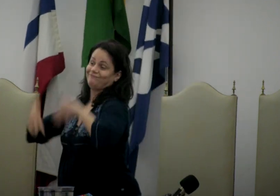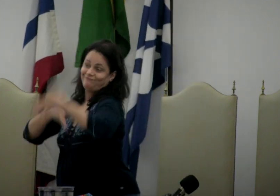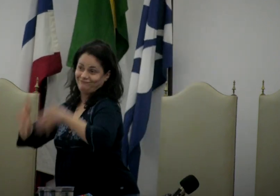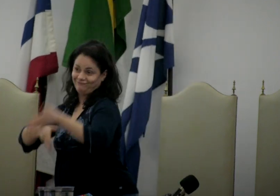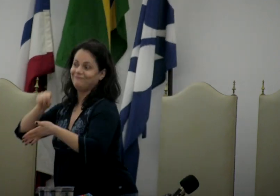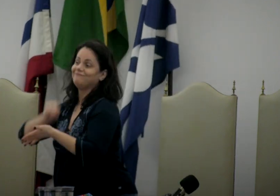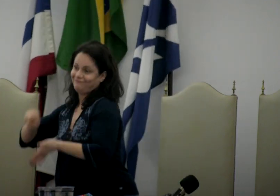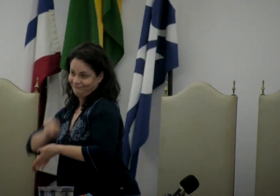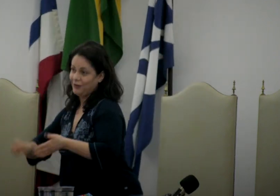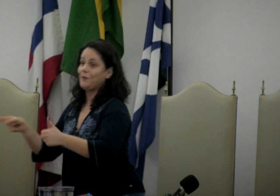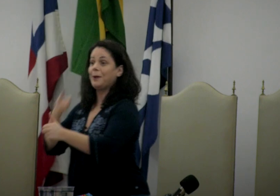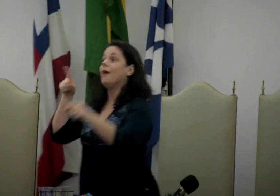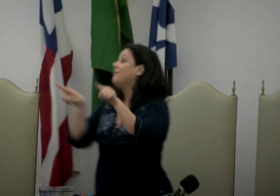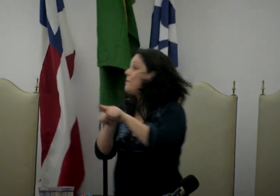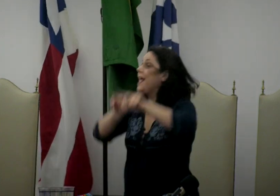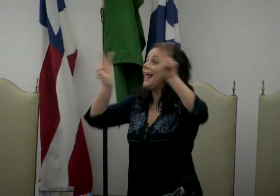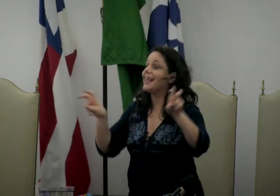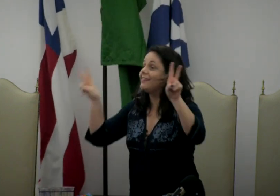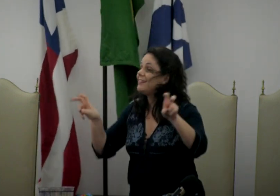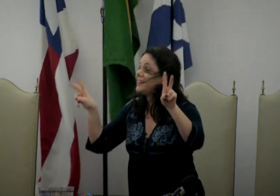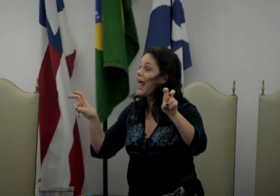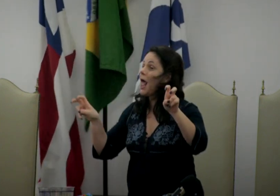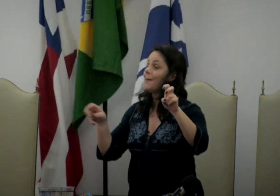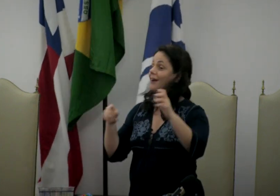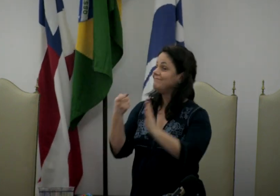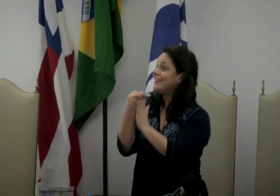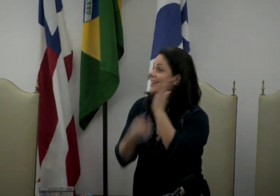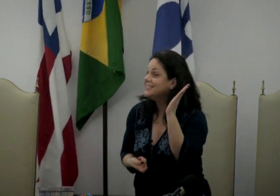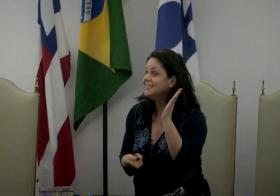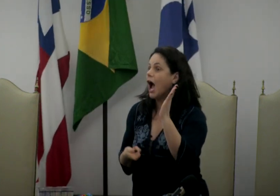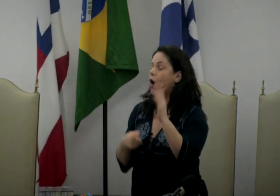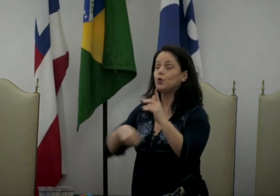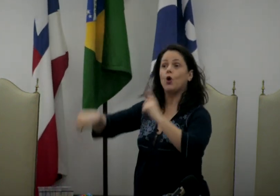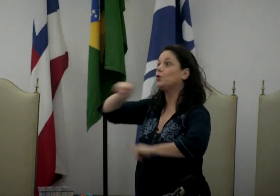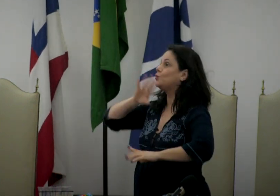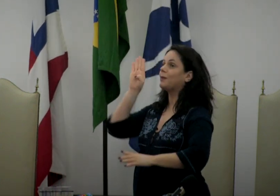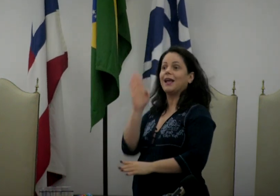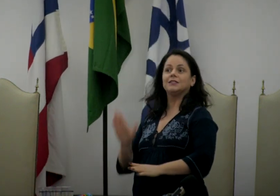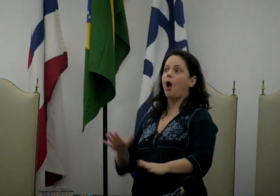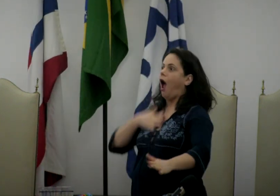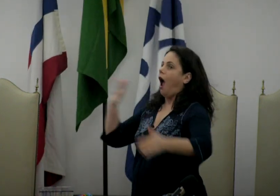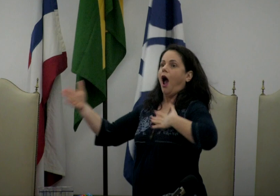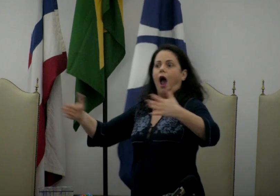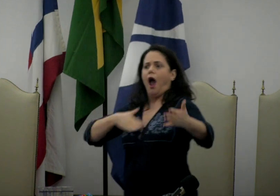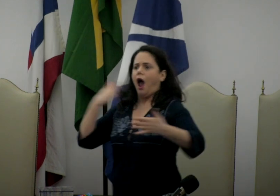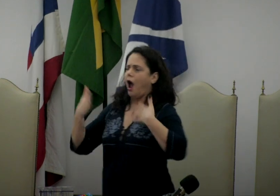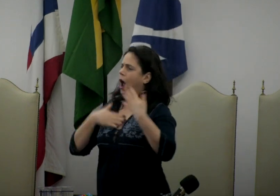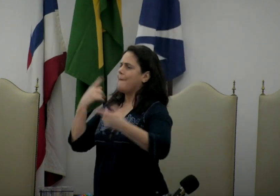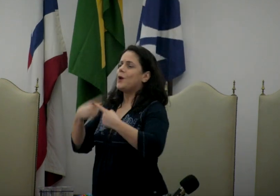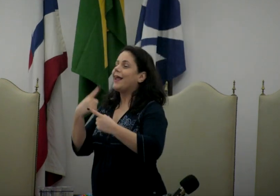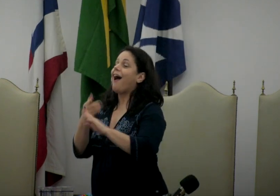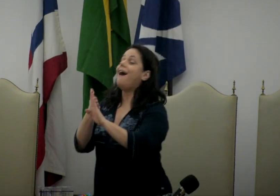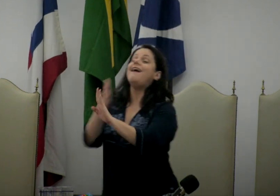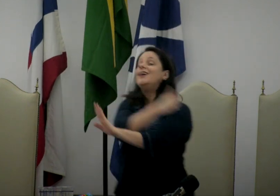sinais dentro da redação. Então, foi a primeira vez que esse tema, ele estava na redação, e aí o Brasil inteiro